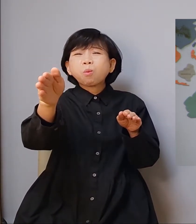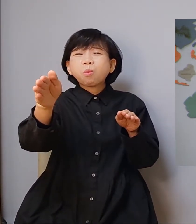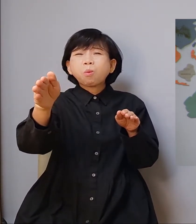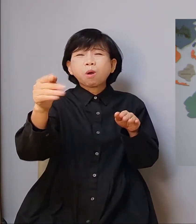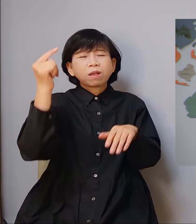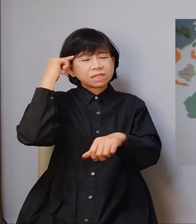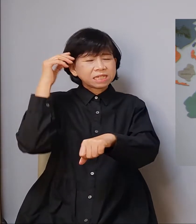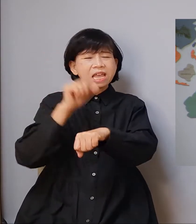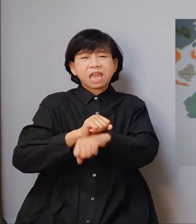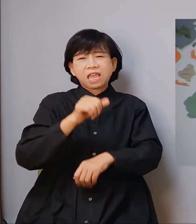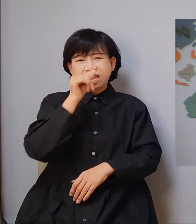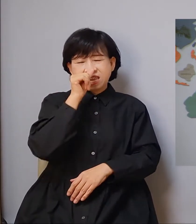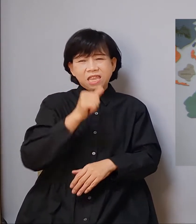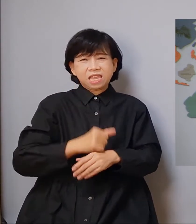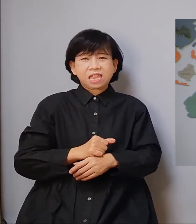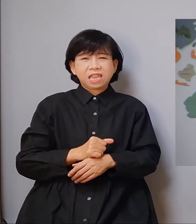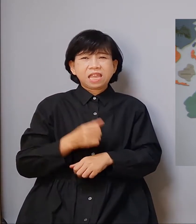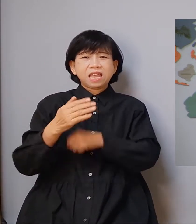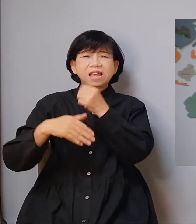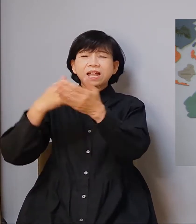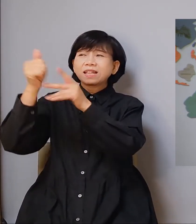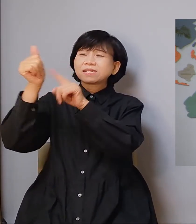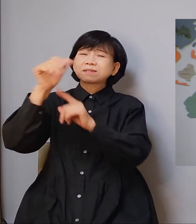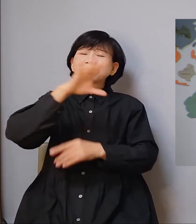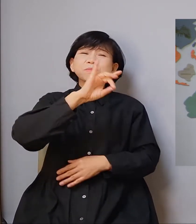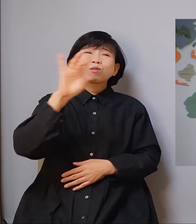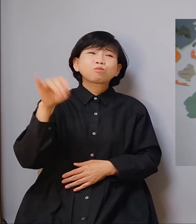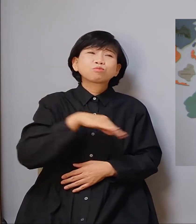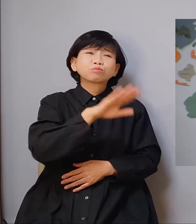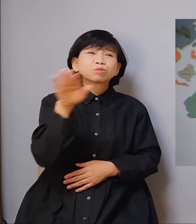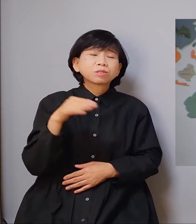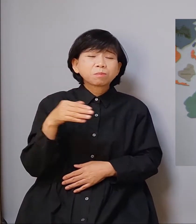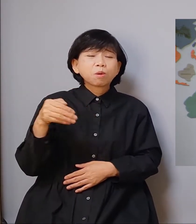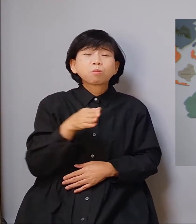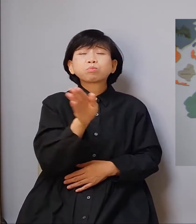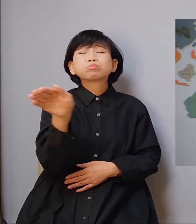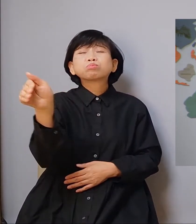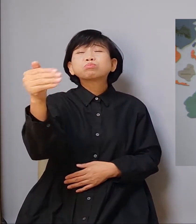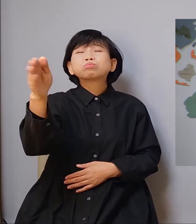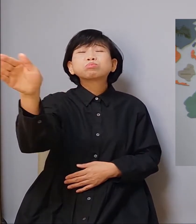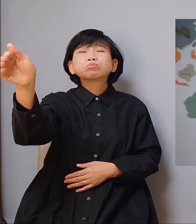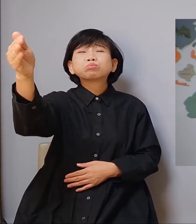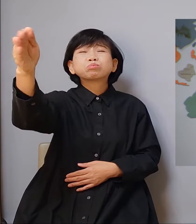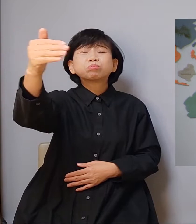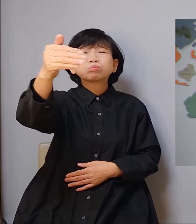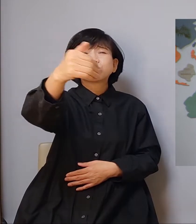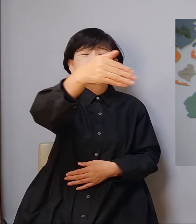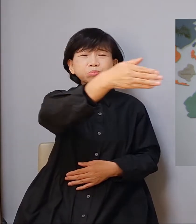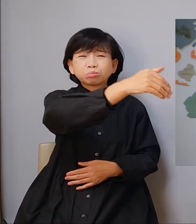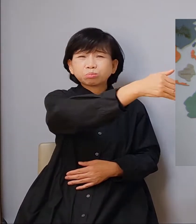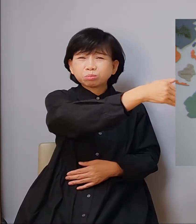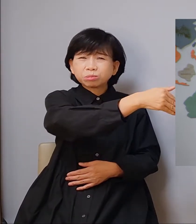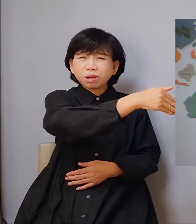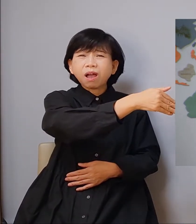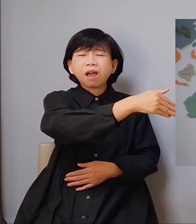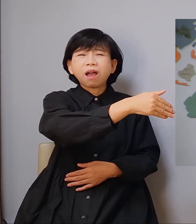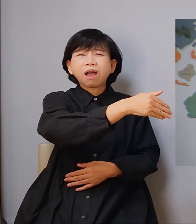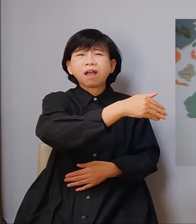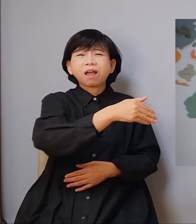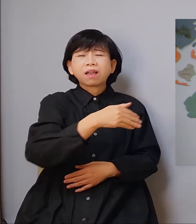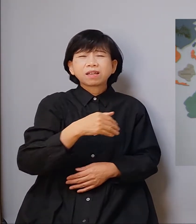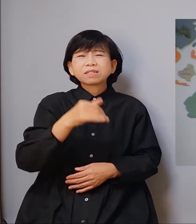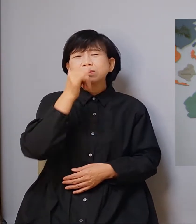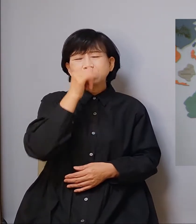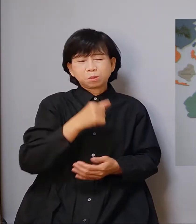하나님께서는 우리를 자주 우회로로 가게 하십니다. 누가 봐도 멀리 돌아서 가기 때문에 이것은